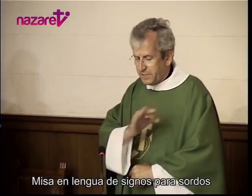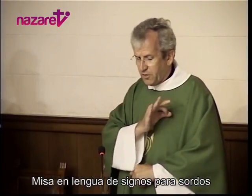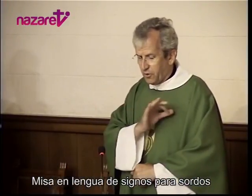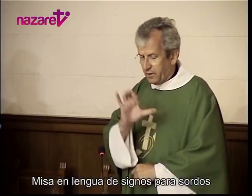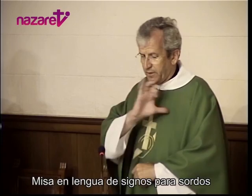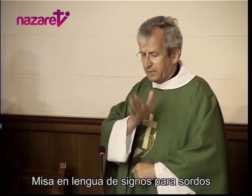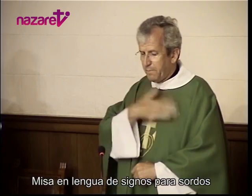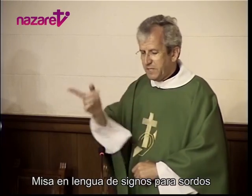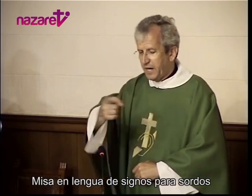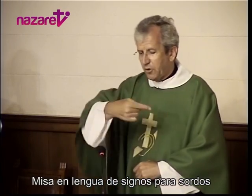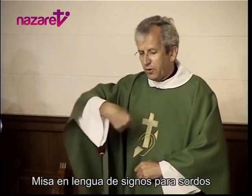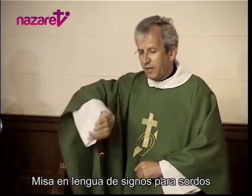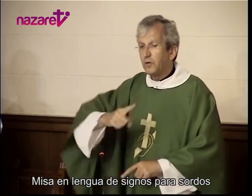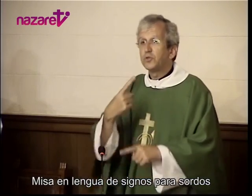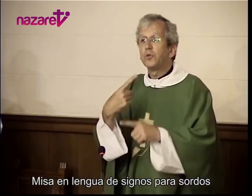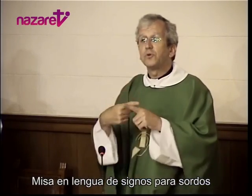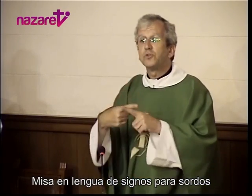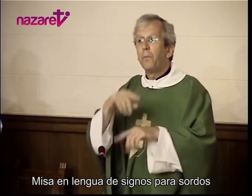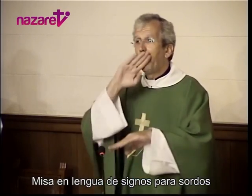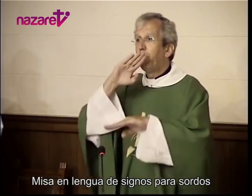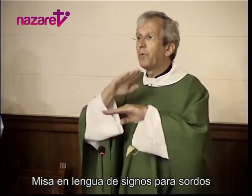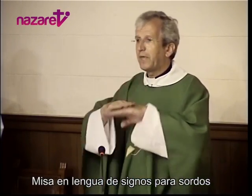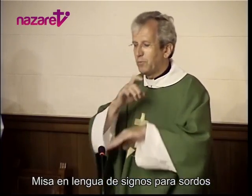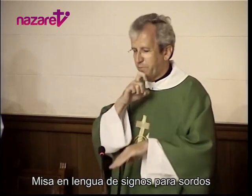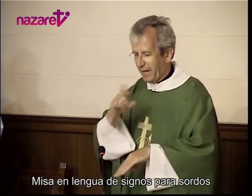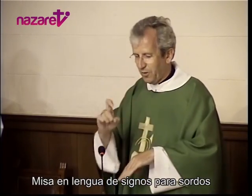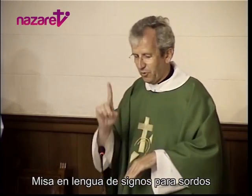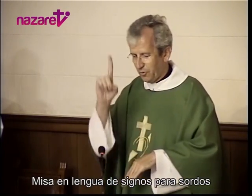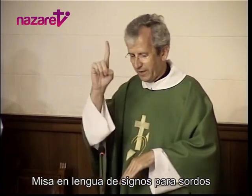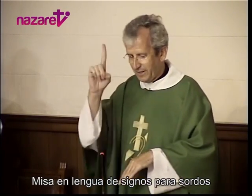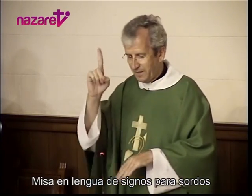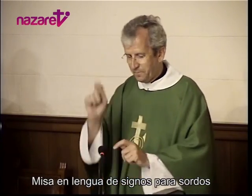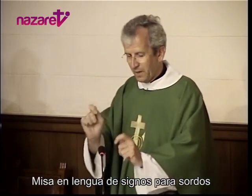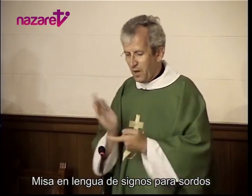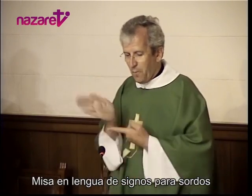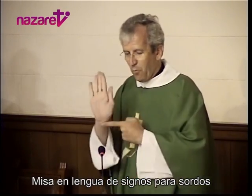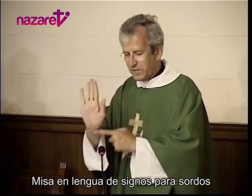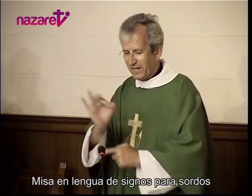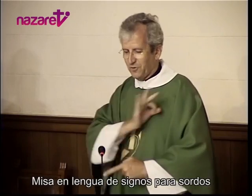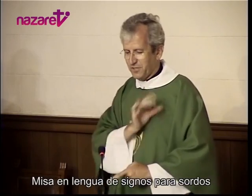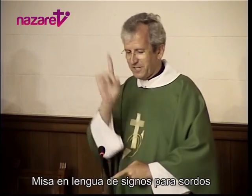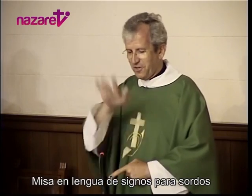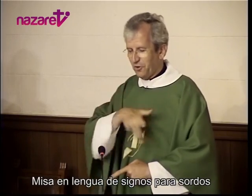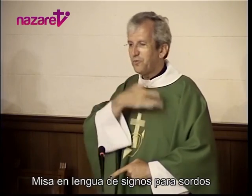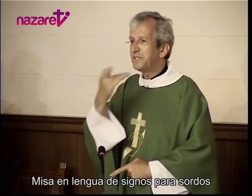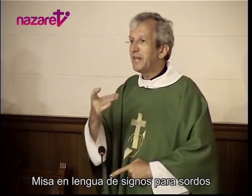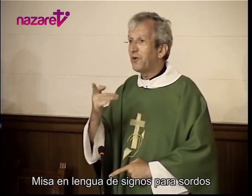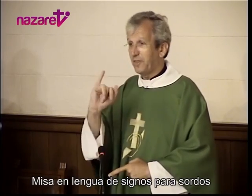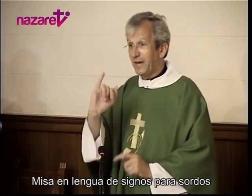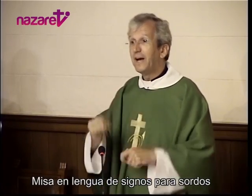Señor, ten misericordia de nosotros, porque hemos pecado contra ti. Muéstranos, Señor, tu misericordia